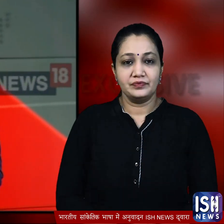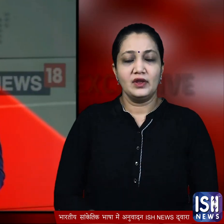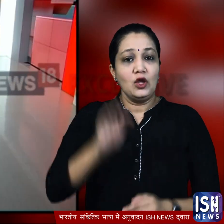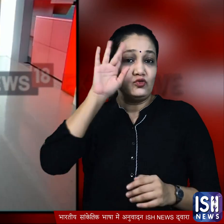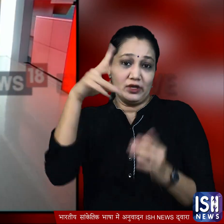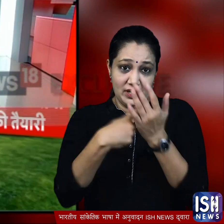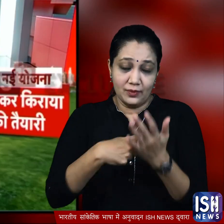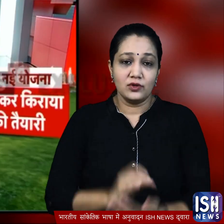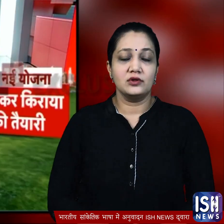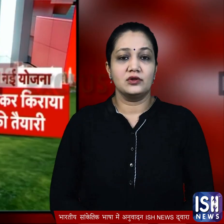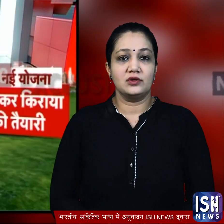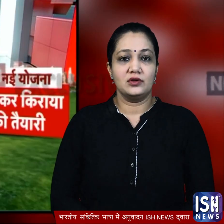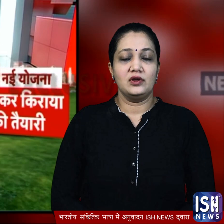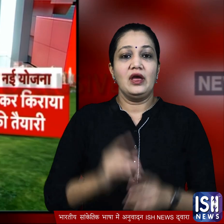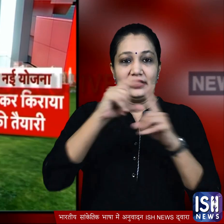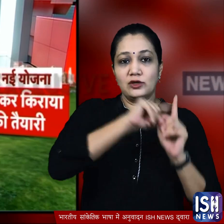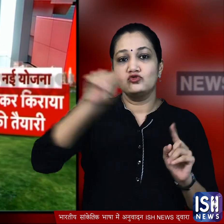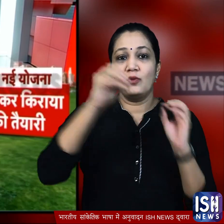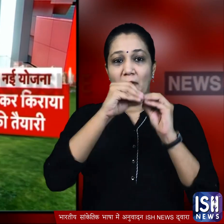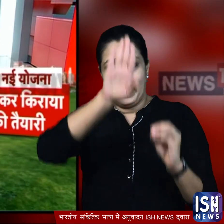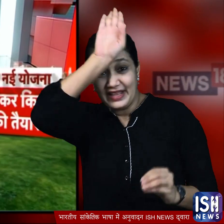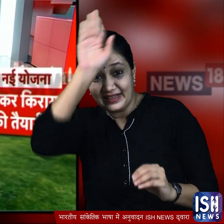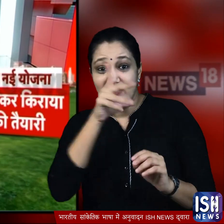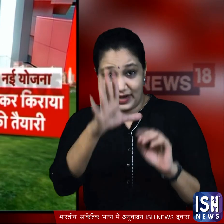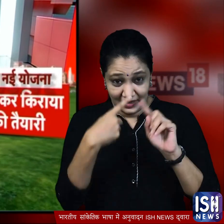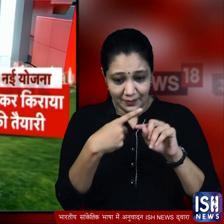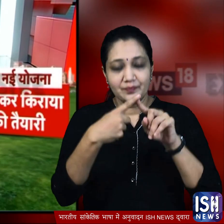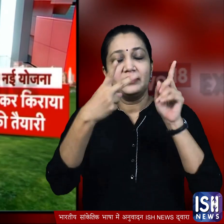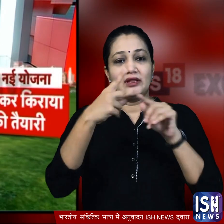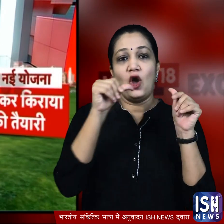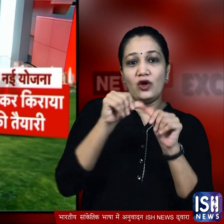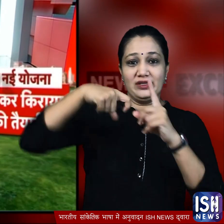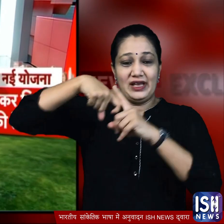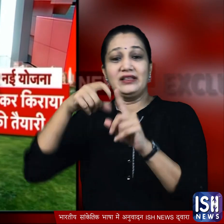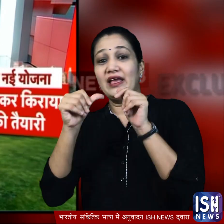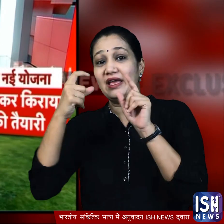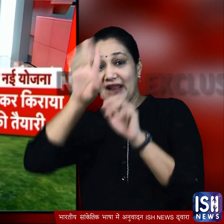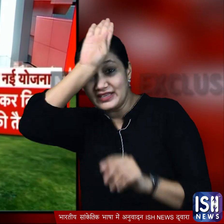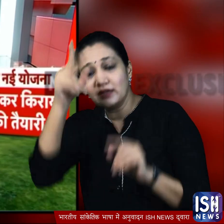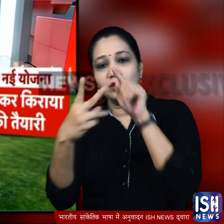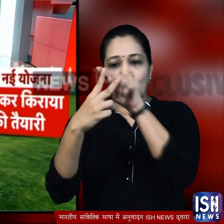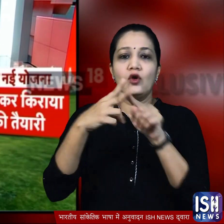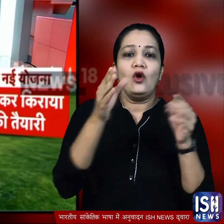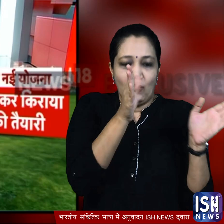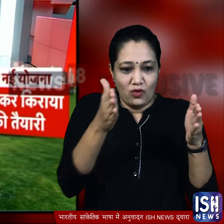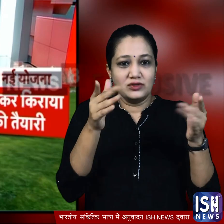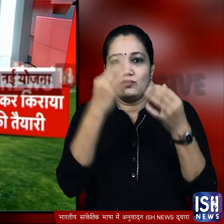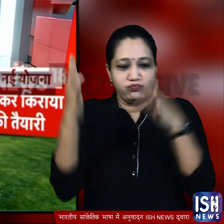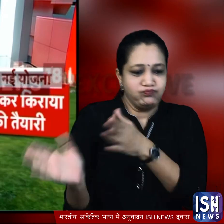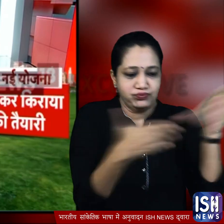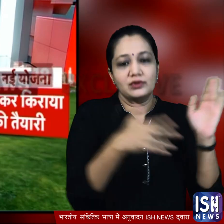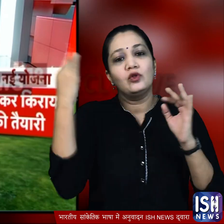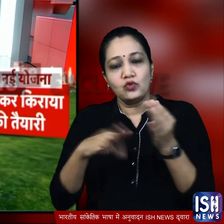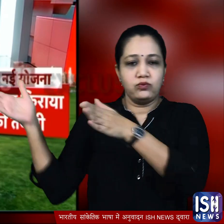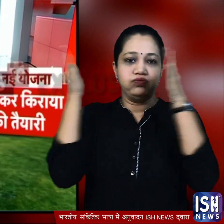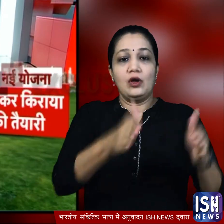रिपोर्ट है कि दिल्ली मुंबई राजधानी एक्सप्रेस और अगस्त क्रांति राजधानी एक्सप्रेस के कोच बदलकर जल्द ही इन ट्रेनों का किराया